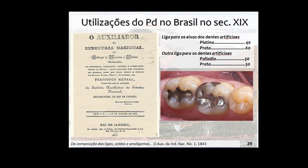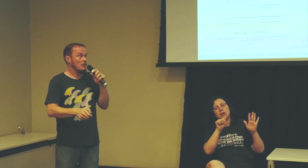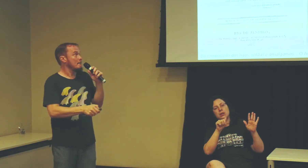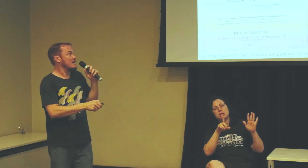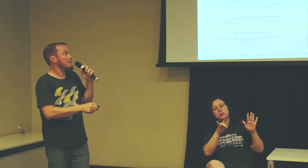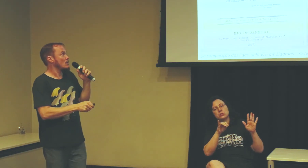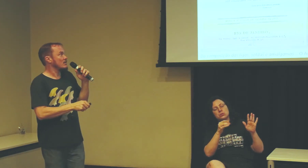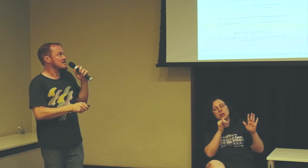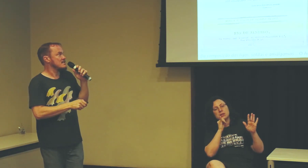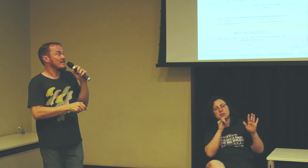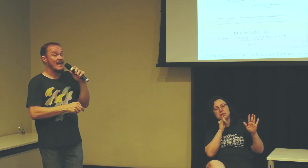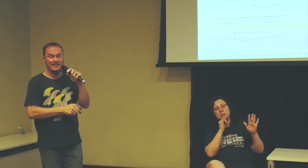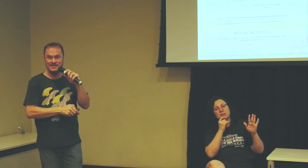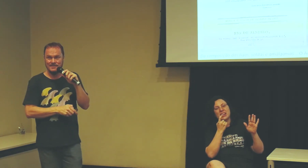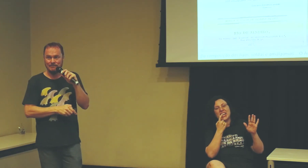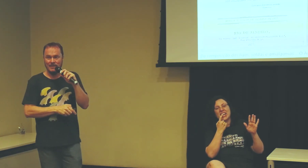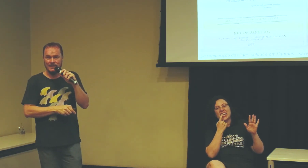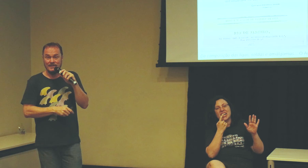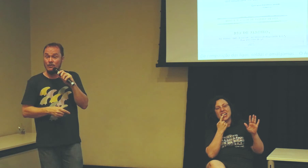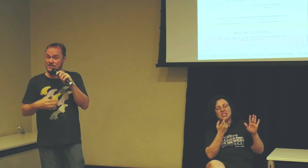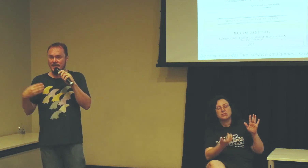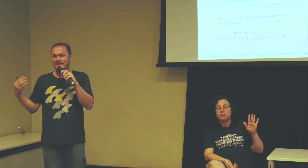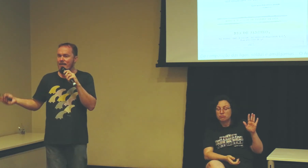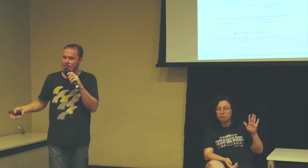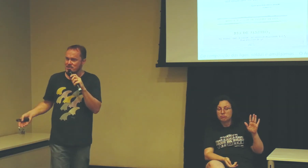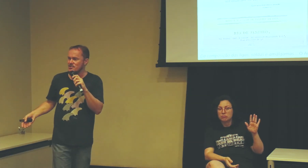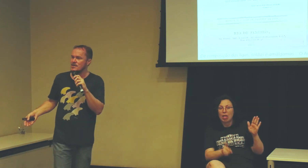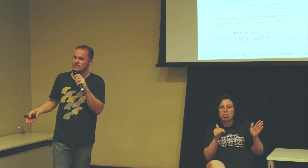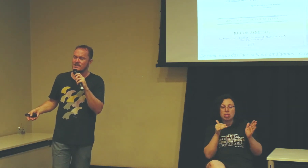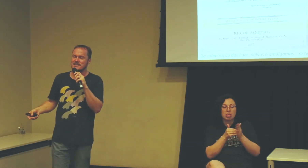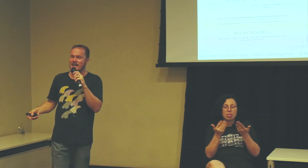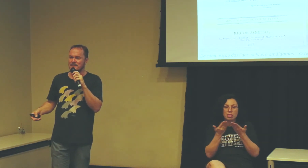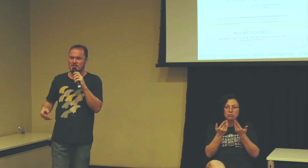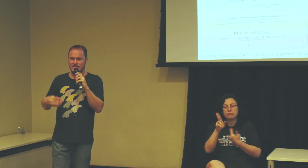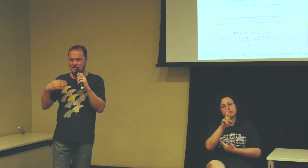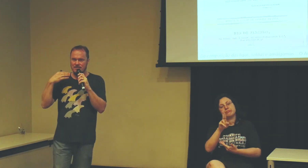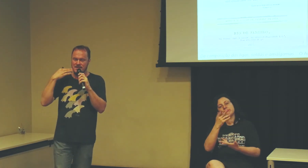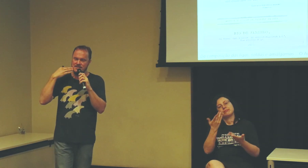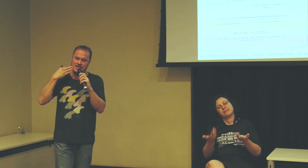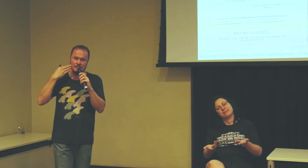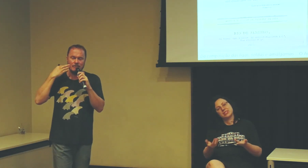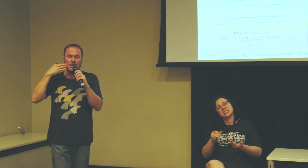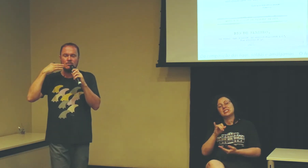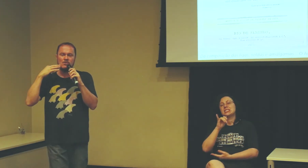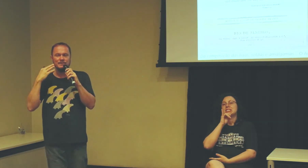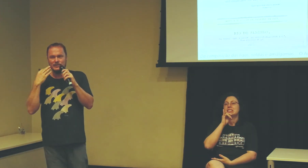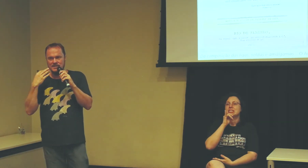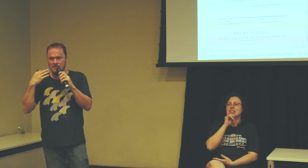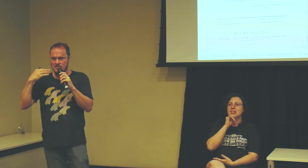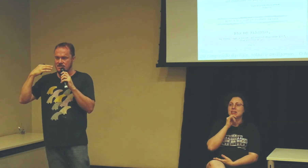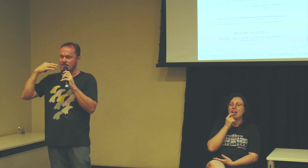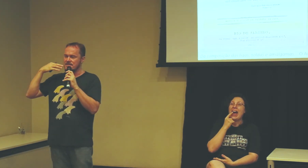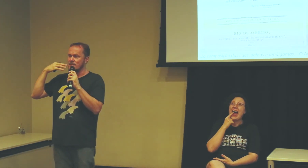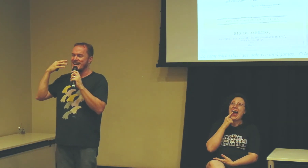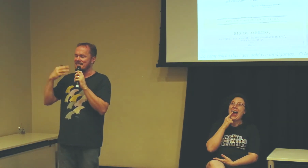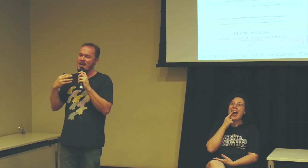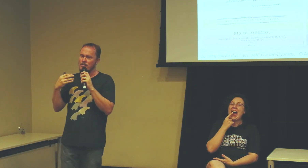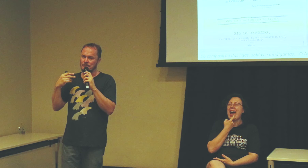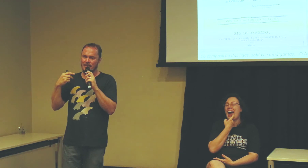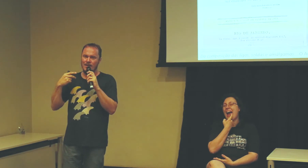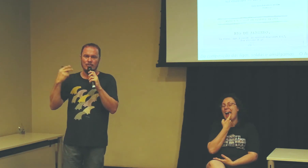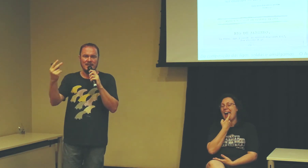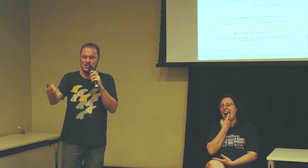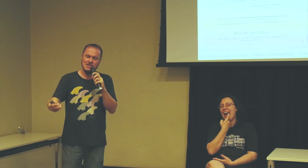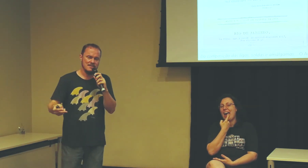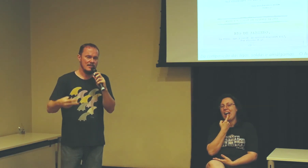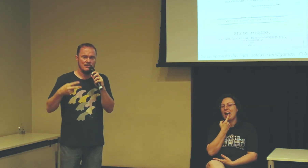por exemplo, para próteses dentárias. Né, coisa que até hoje em dia é utilizada. Né? Se você vai fazer uma obturação, se você vai fazer um